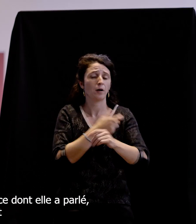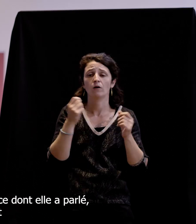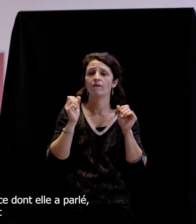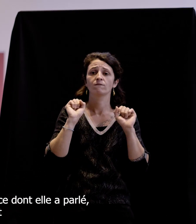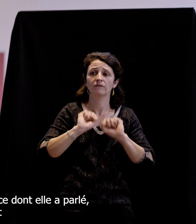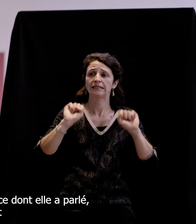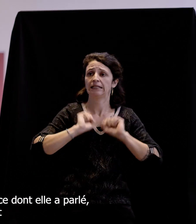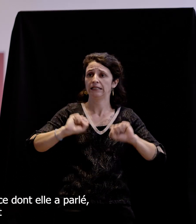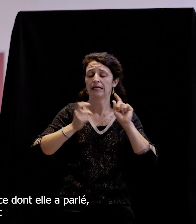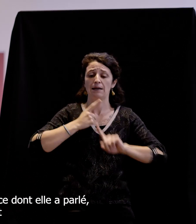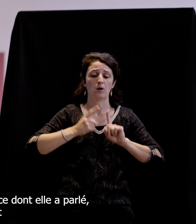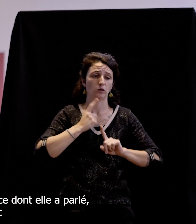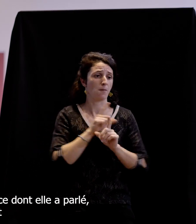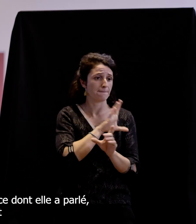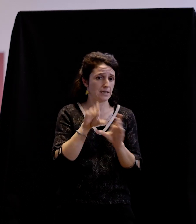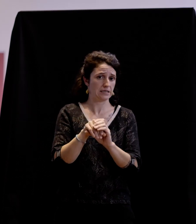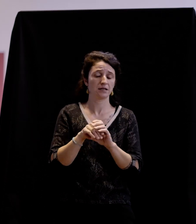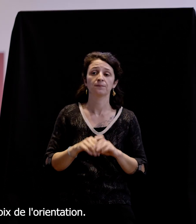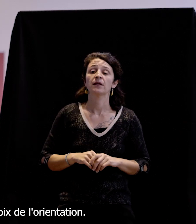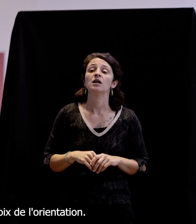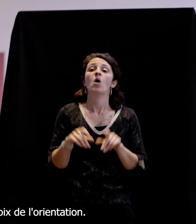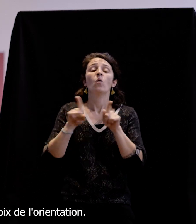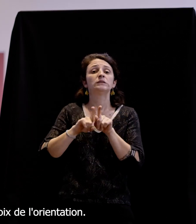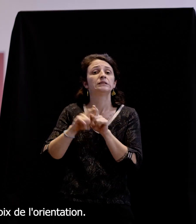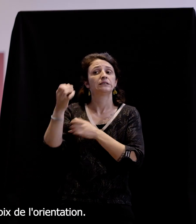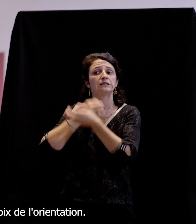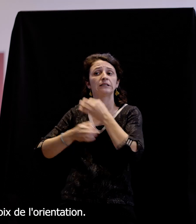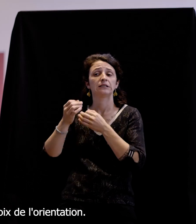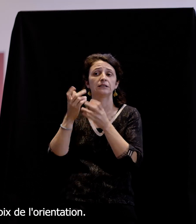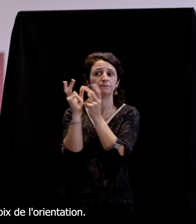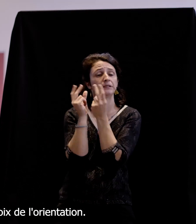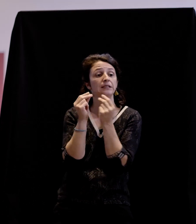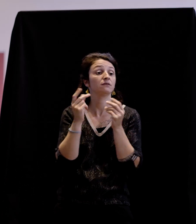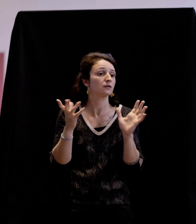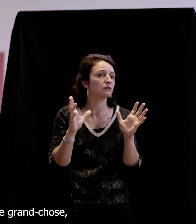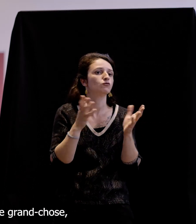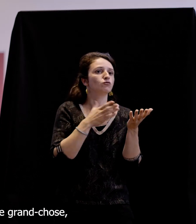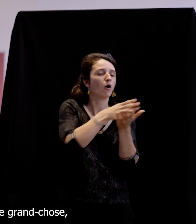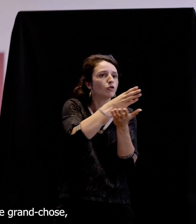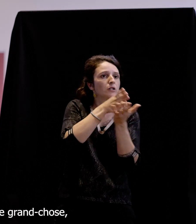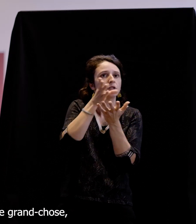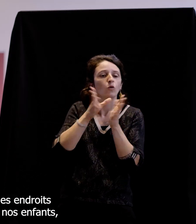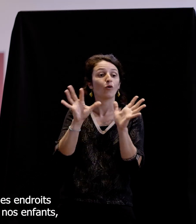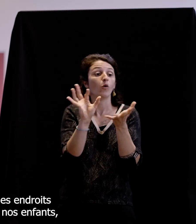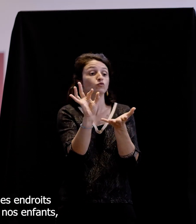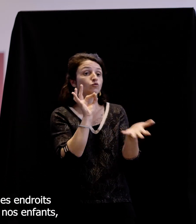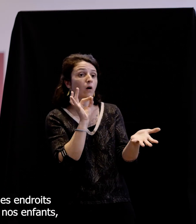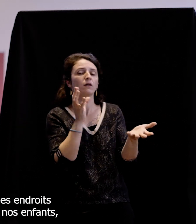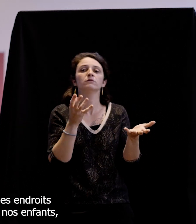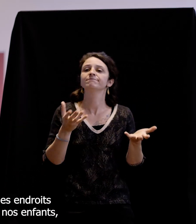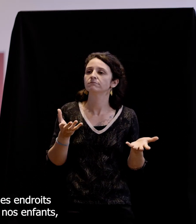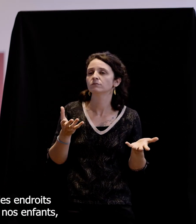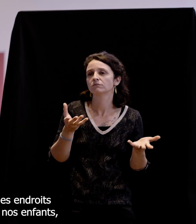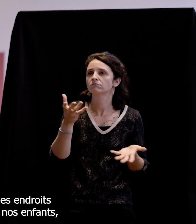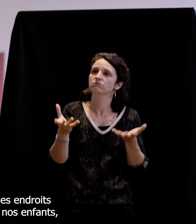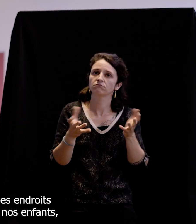Et donc évidemment, ce dont elle a parlé, c'est comment choisir le choix de l'orientation. Ça ne veut pas trop dire grand-chose, mais le